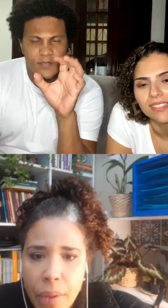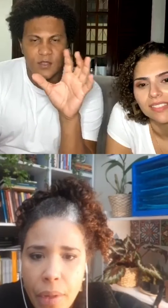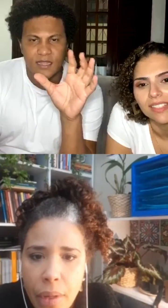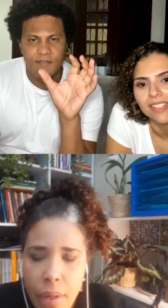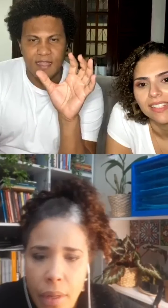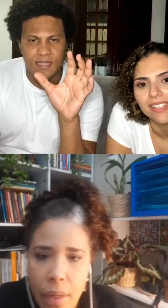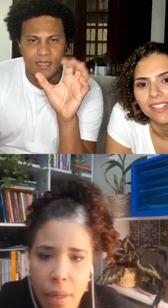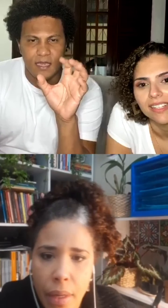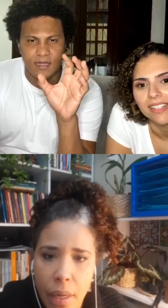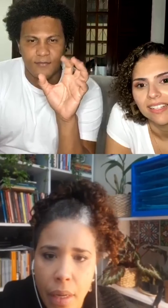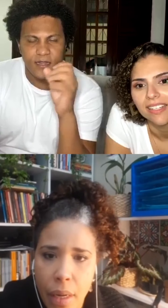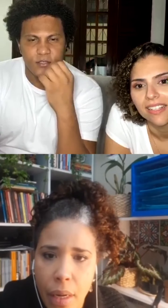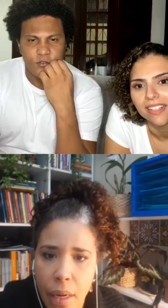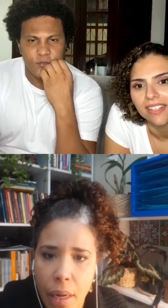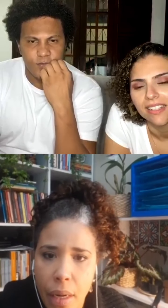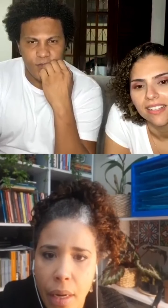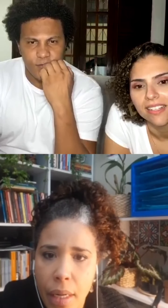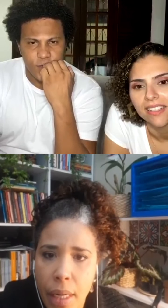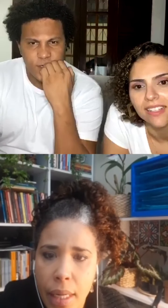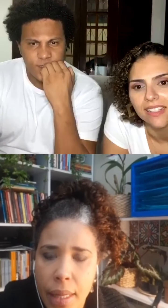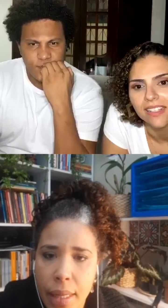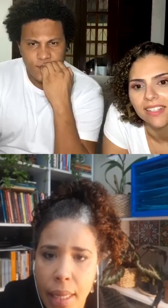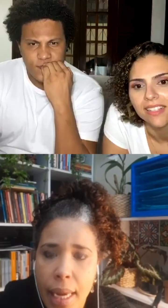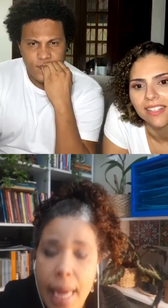Deu travado aqui, Érica. Fala de novo, por favor.